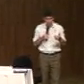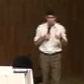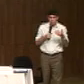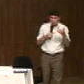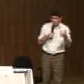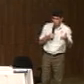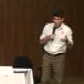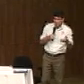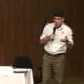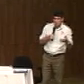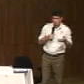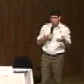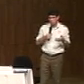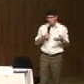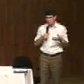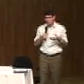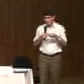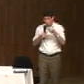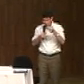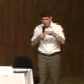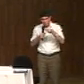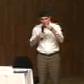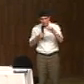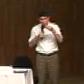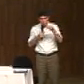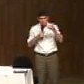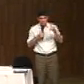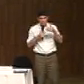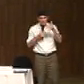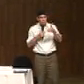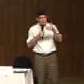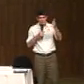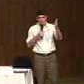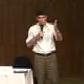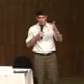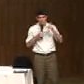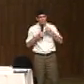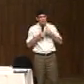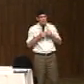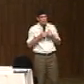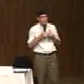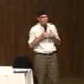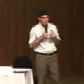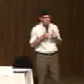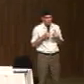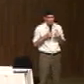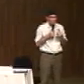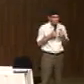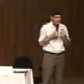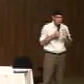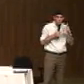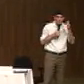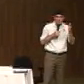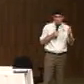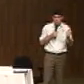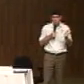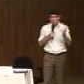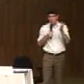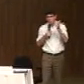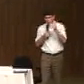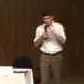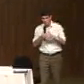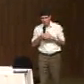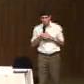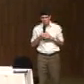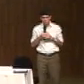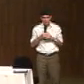Nós trouxemos o Mulheres 1000, que deu origem, que criou, a partir do que se criou o campus Taguatinga Centro. Nós temos o Mulheres na Construção, um